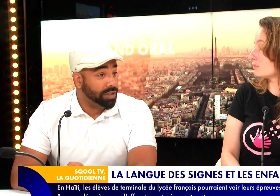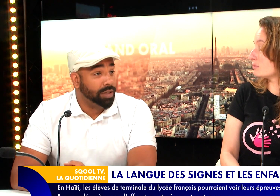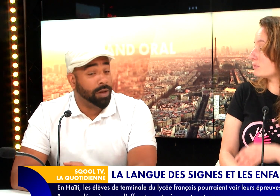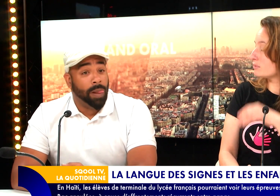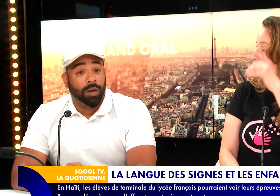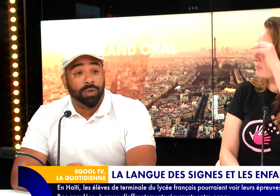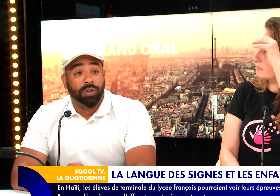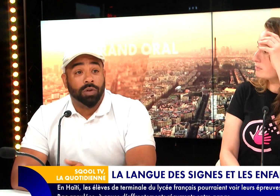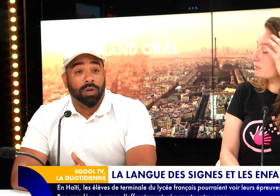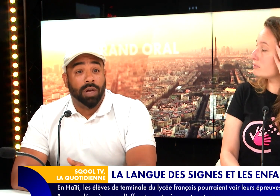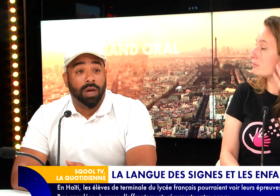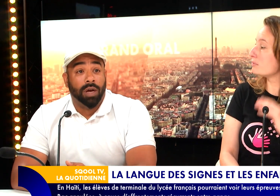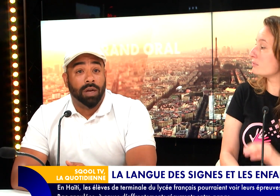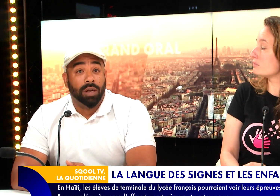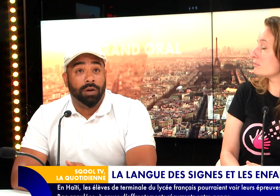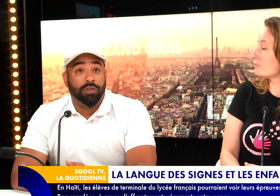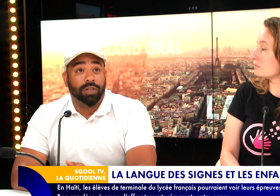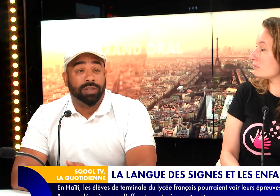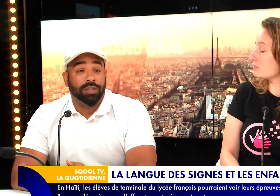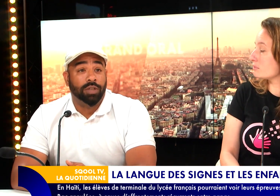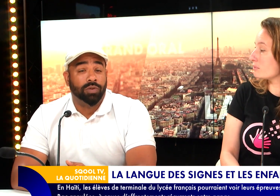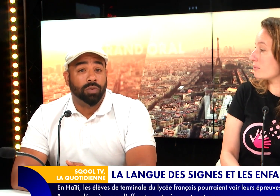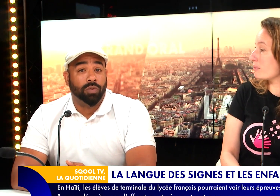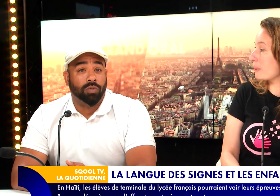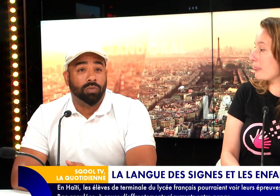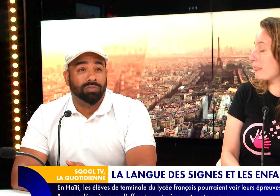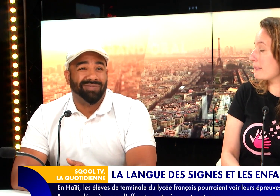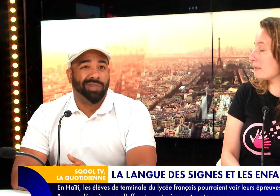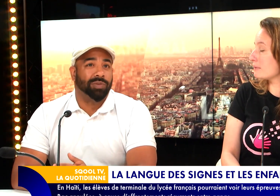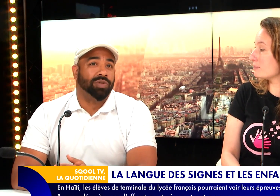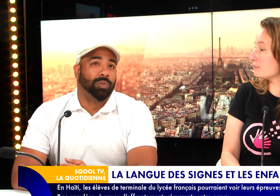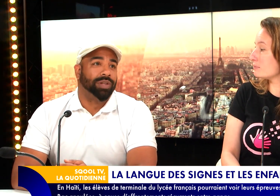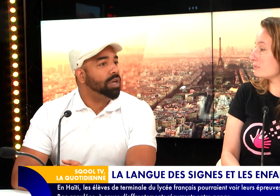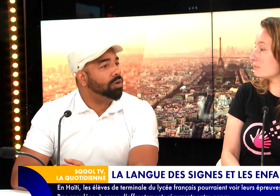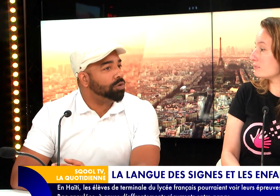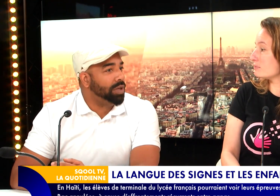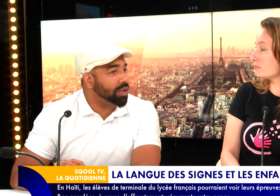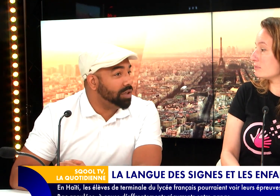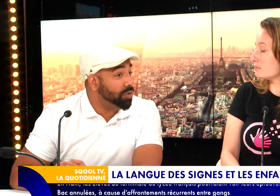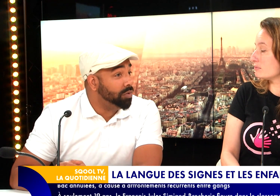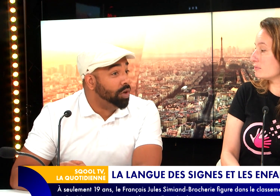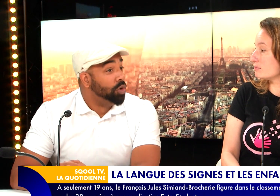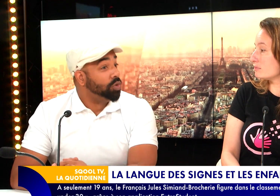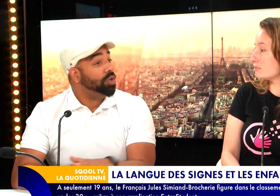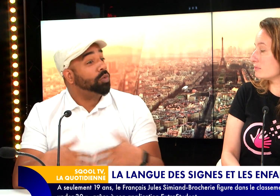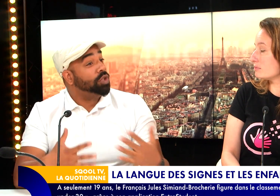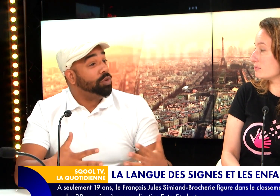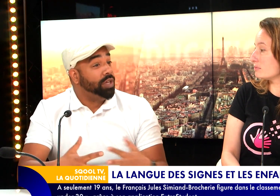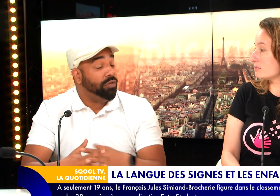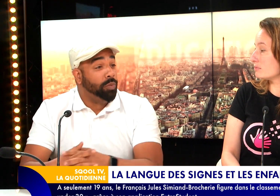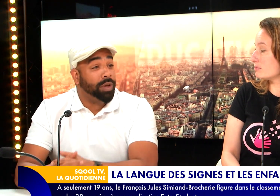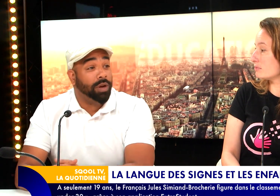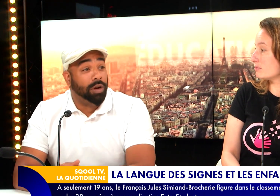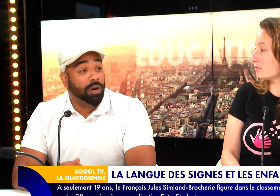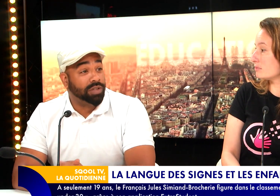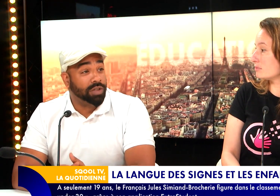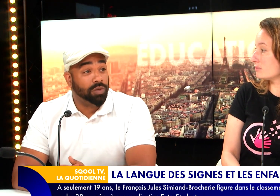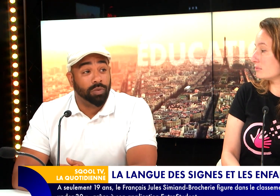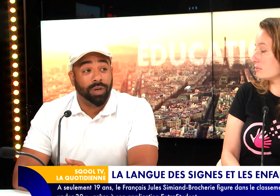des signes. Parce que, en fait, aux États-Unis, ils ont pas été d'accord sur l'interdiction. Donc, ils ont continué à développer leurs actions